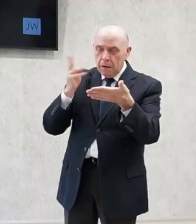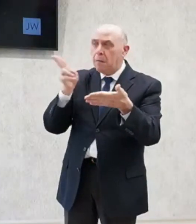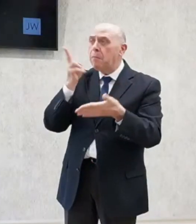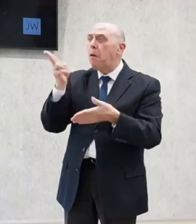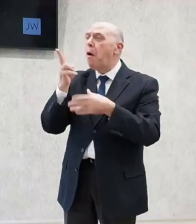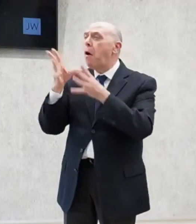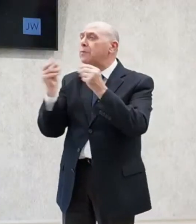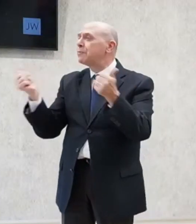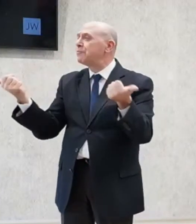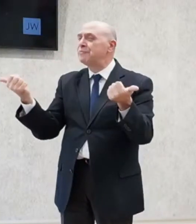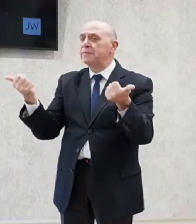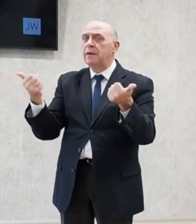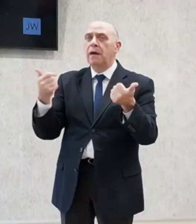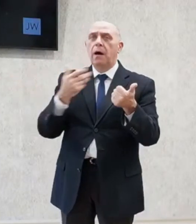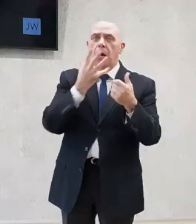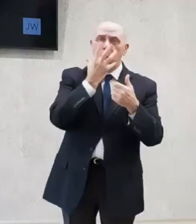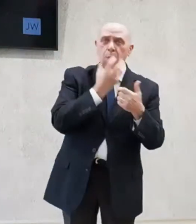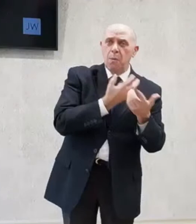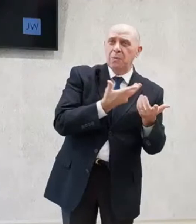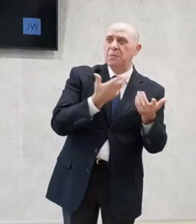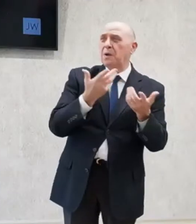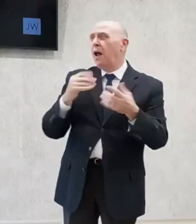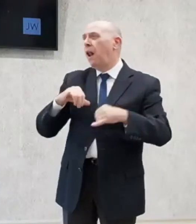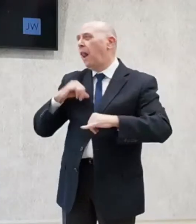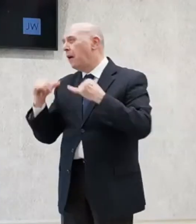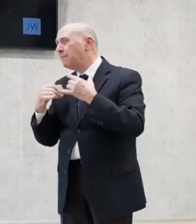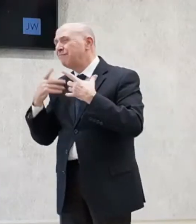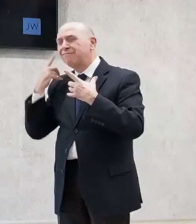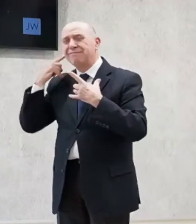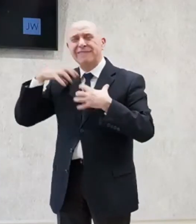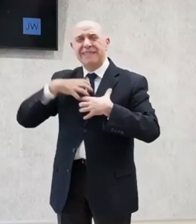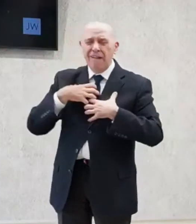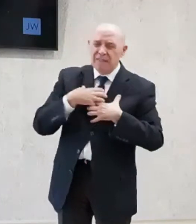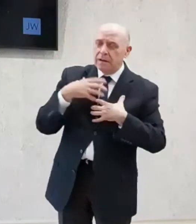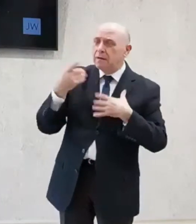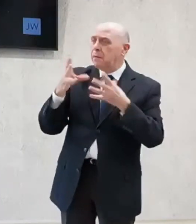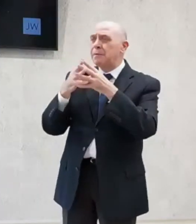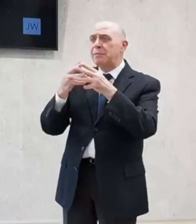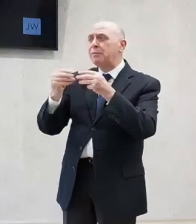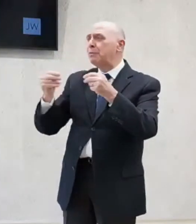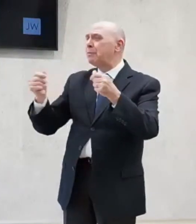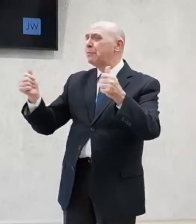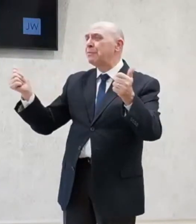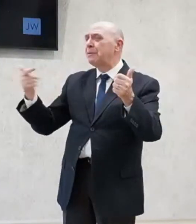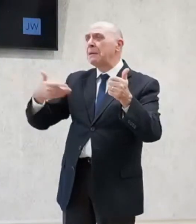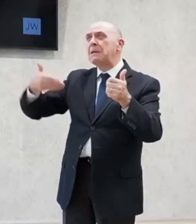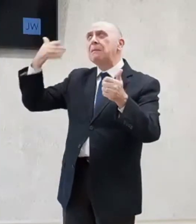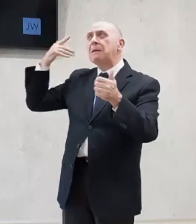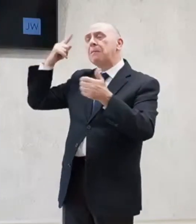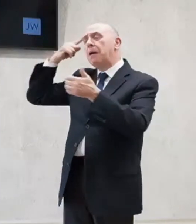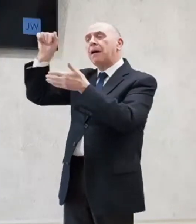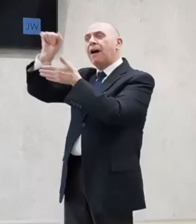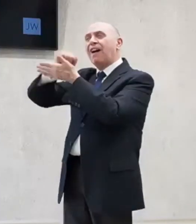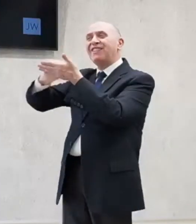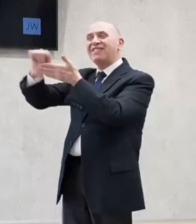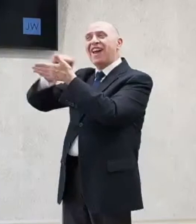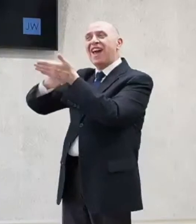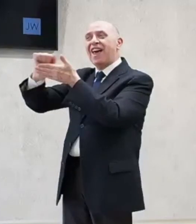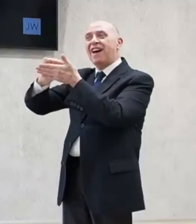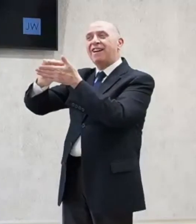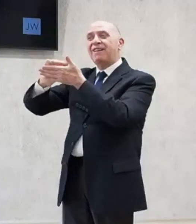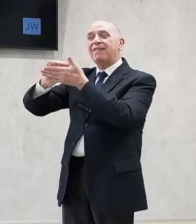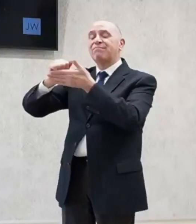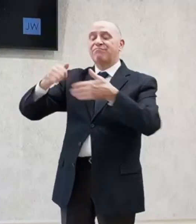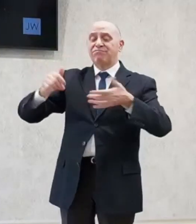né ci sarà più lutto nellamentone dolore le cose di prima sono passate e colui che sedeva sul trono disse